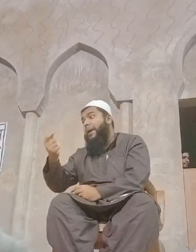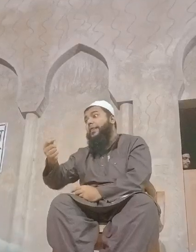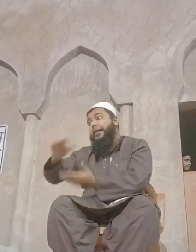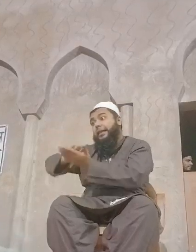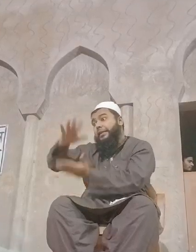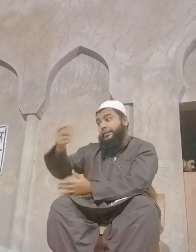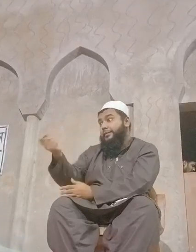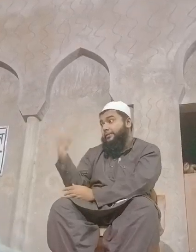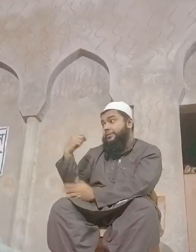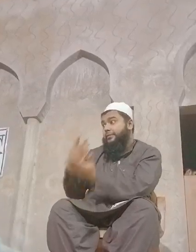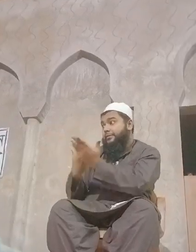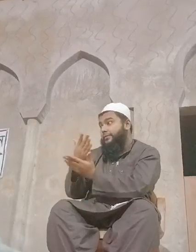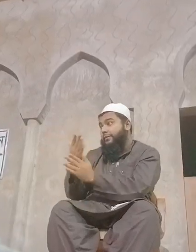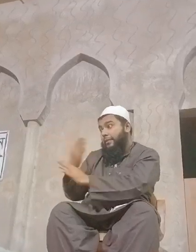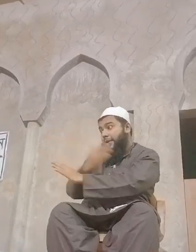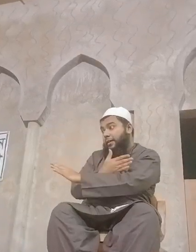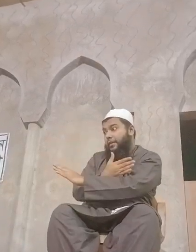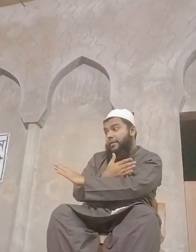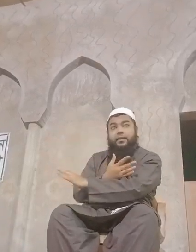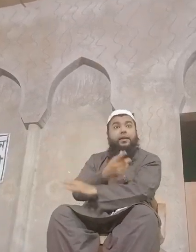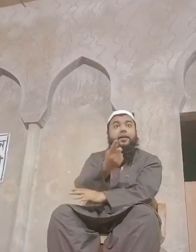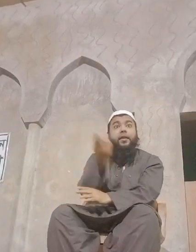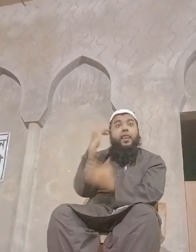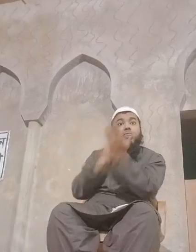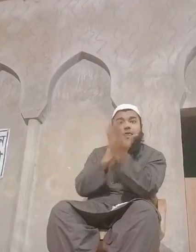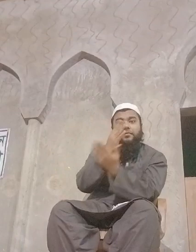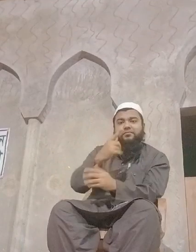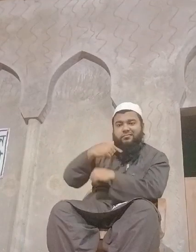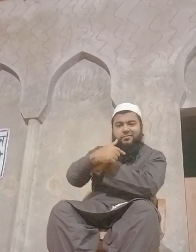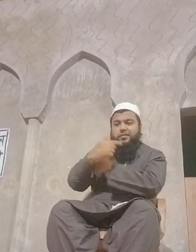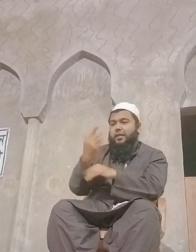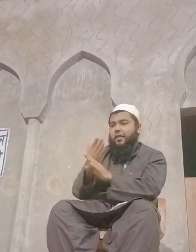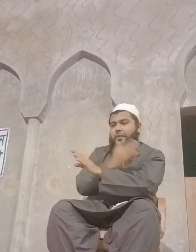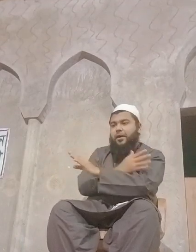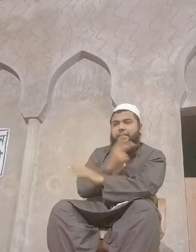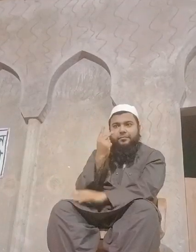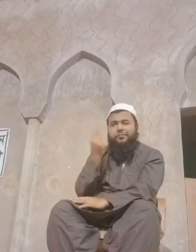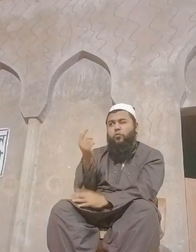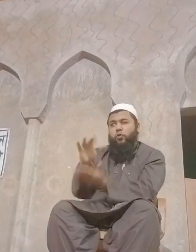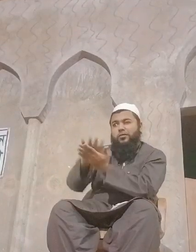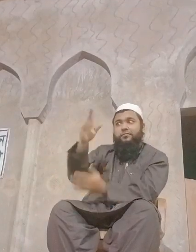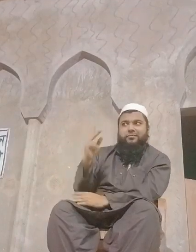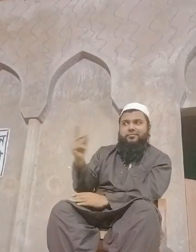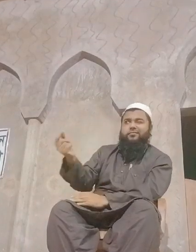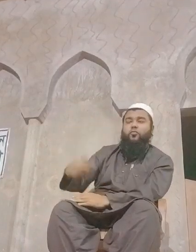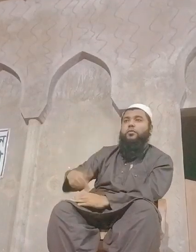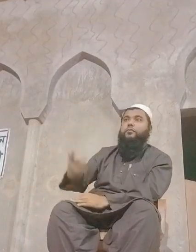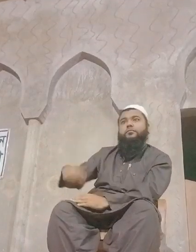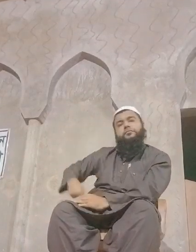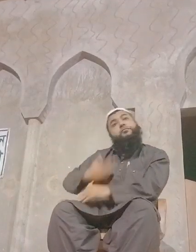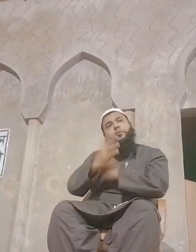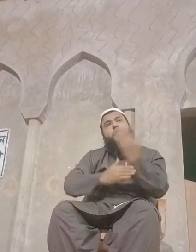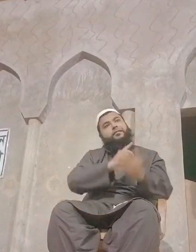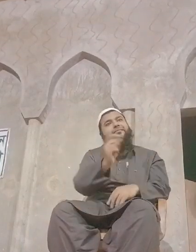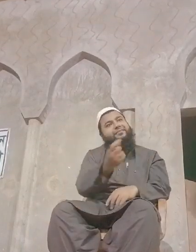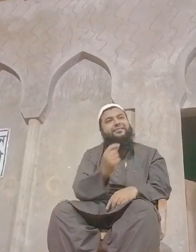চিল্লায় যাবে, আগে মদত থেকে নেবে, তারপরে চিল্লায় যাবে, 4 মাসে যাবে। জামাতে যাবে, তারপরে নেক